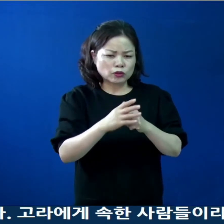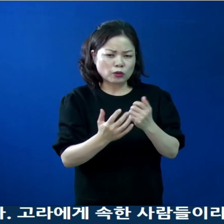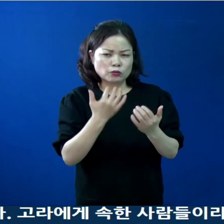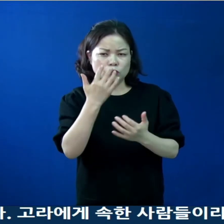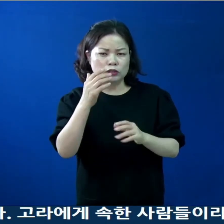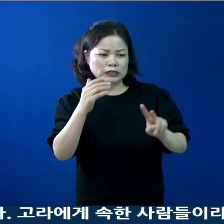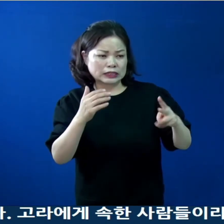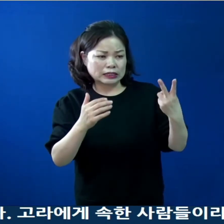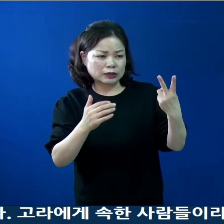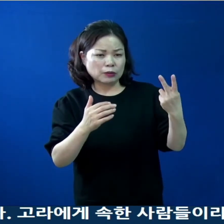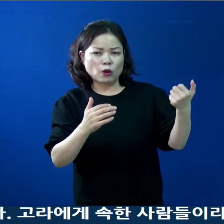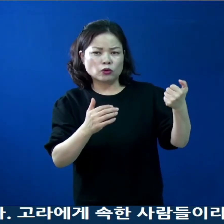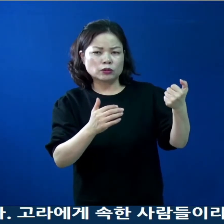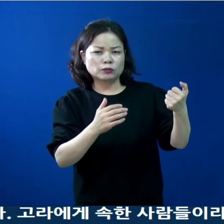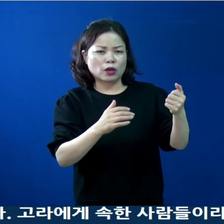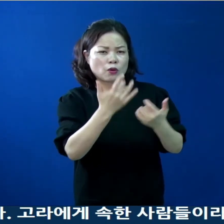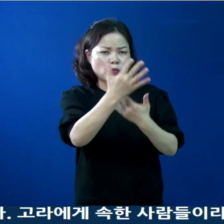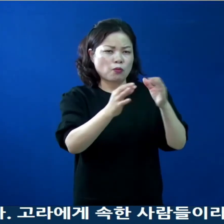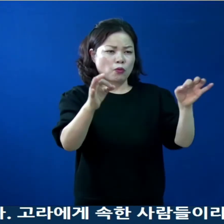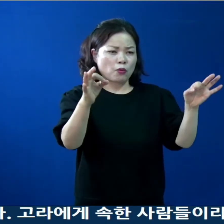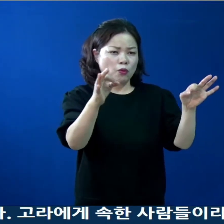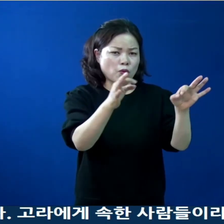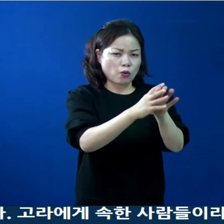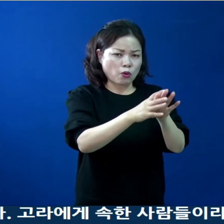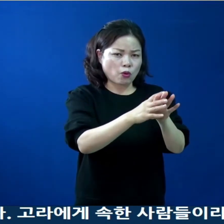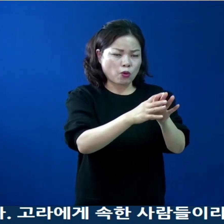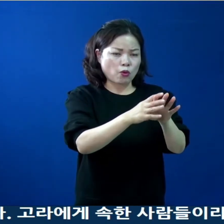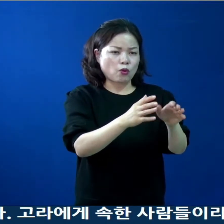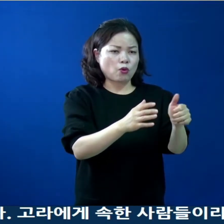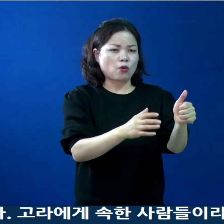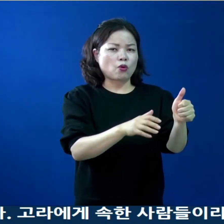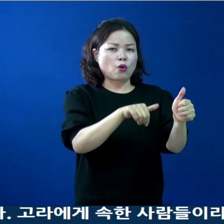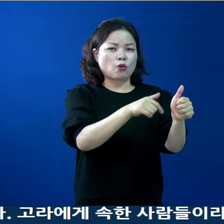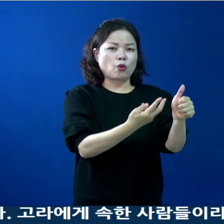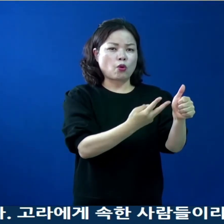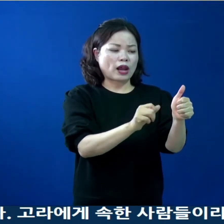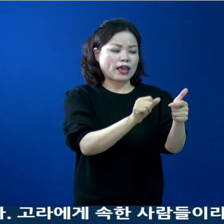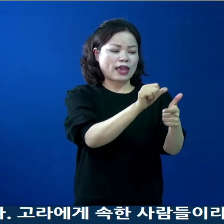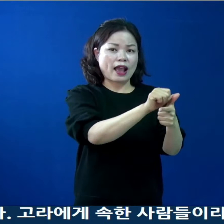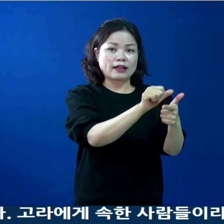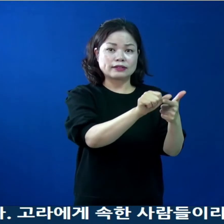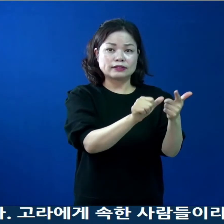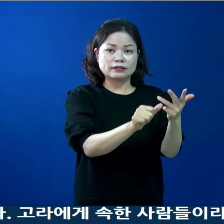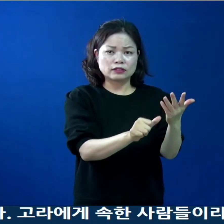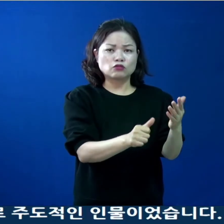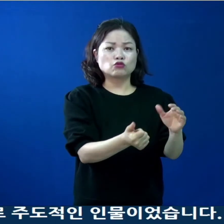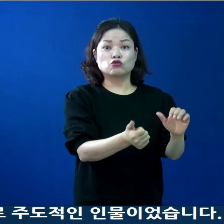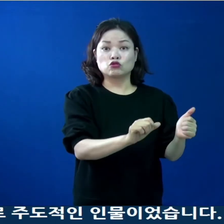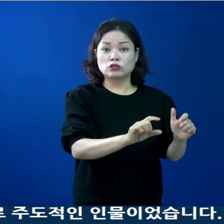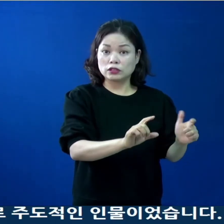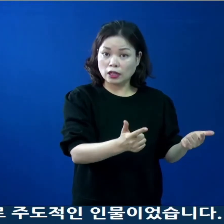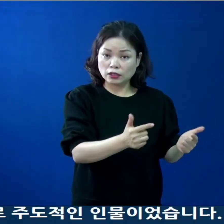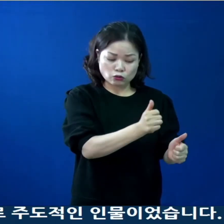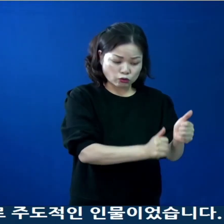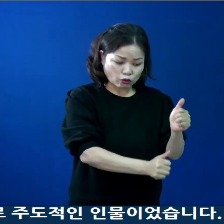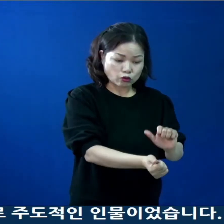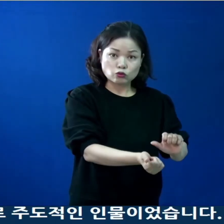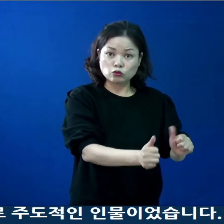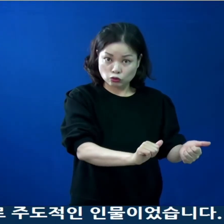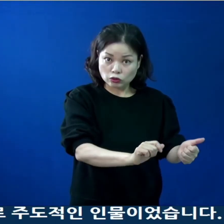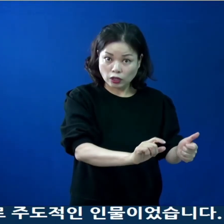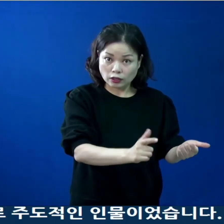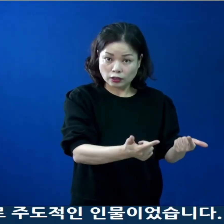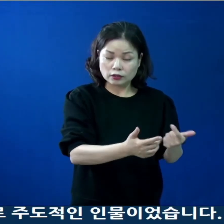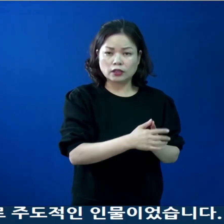250명을 삼켰지만 고라의 아들들은 죽지 않았다라고 기록하고 있습니다. 하나님의 권위에 대항한 고라 자손의